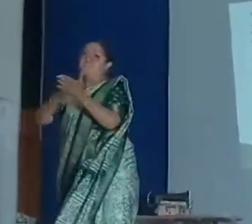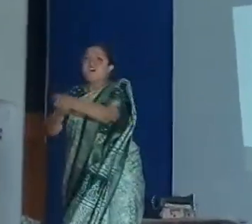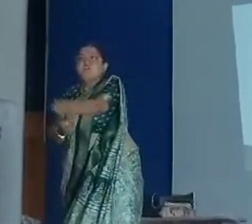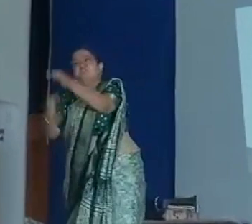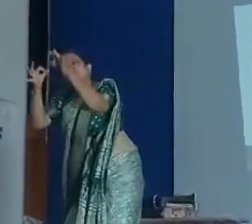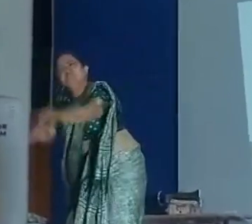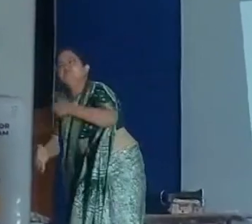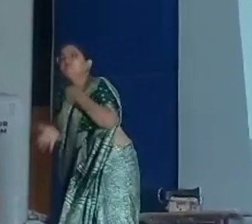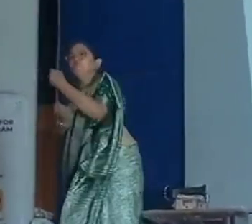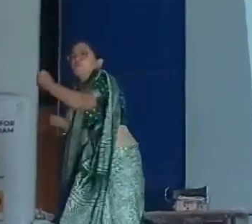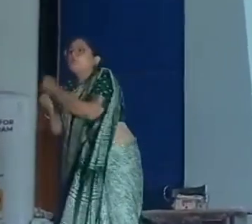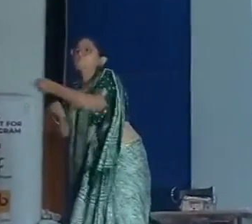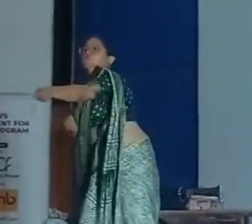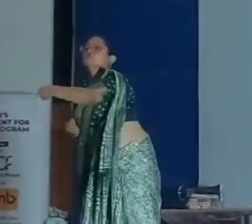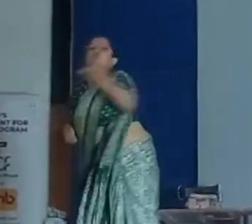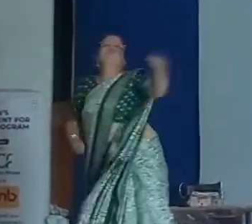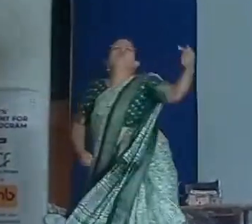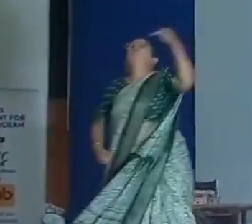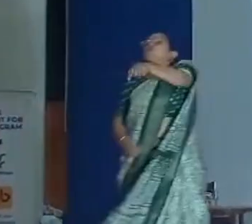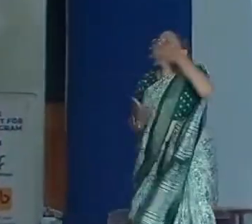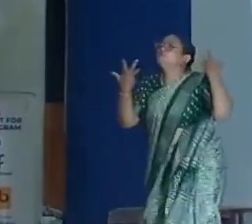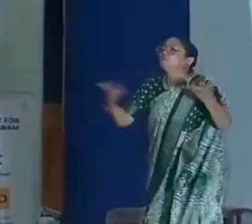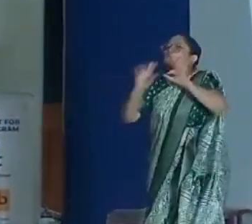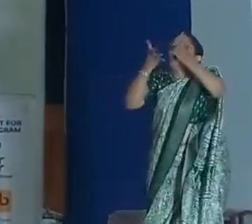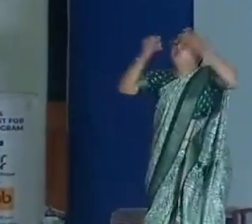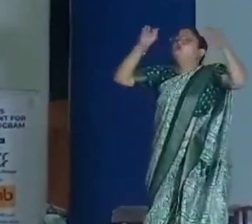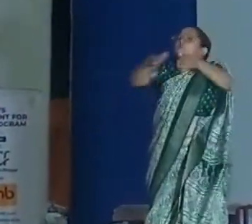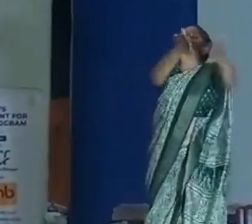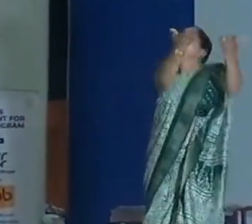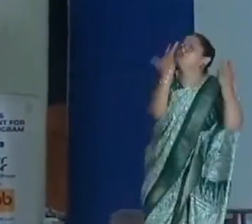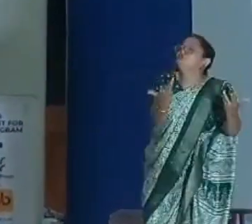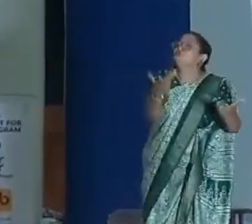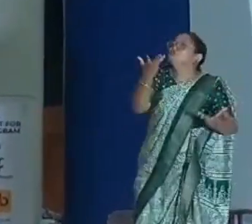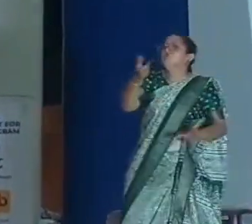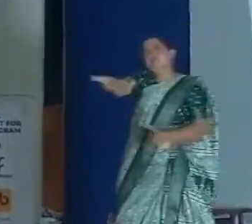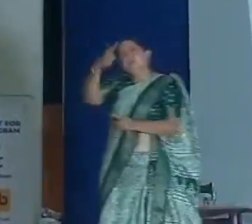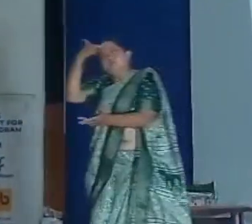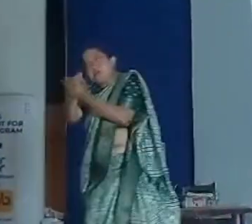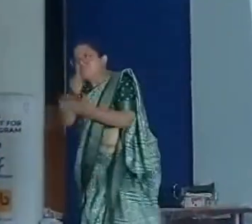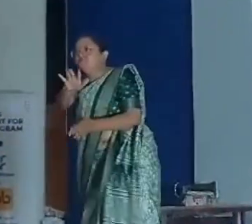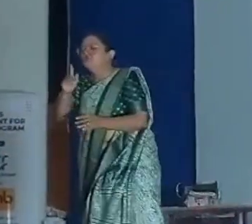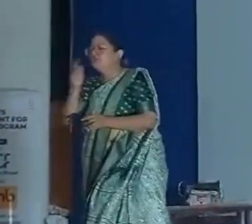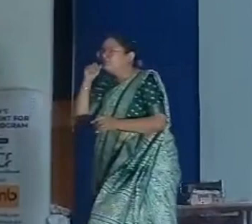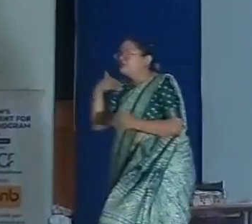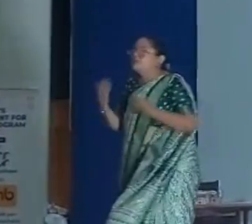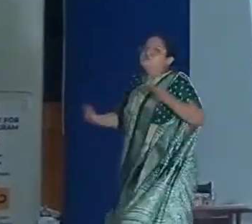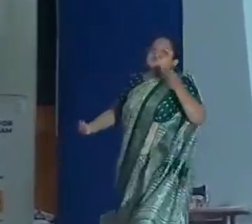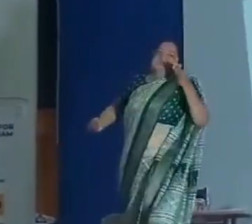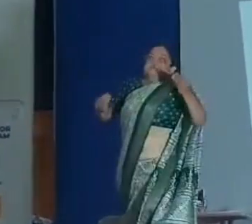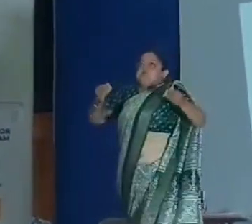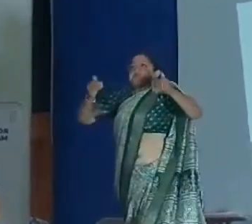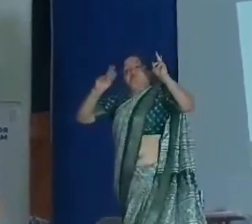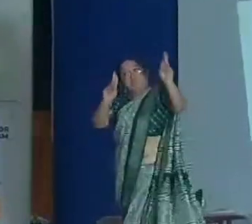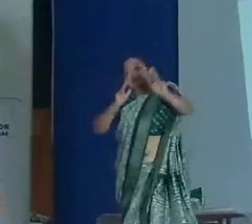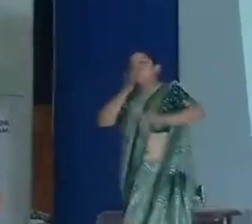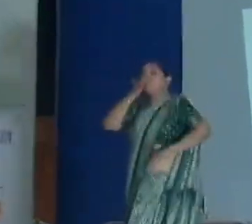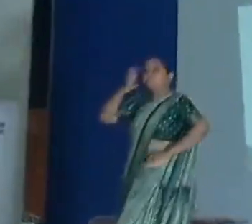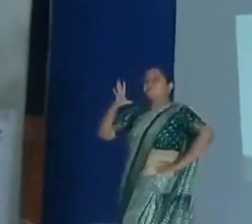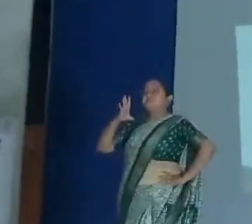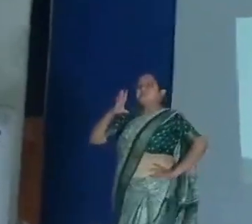चाहती कंप्लेंट करना, वो लड़के का चाहती वो एफआईआर करना, तो हम उनको सपोर्ट करेंगे, वो करना चाहते वो होगा, तो उसको भी खुद का डिसीजन है कि उसके साथ इतना गलत हुआ,